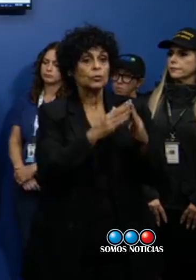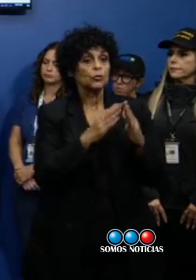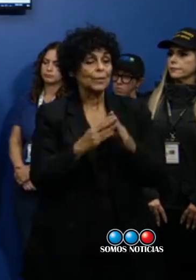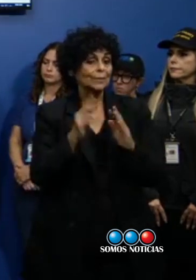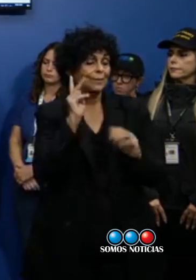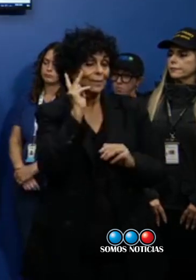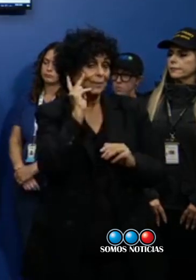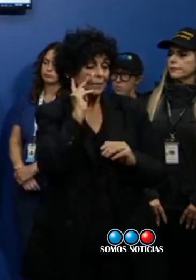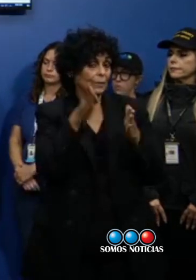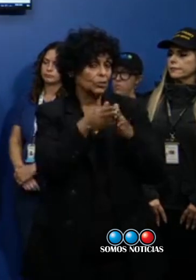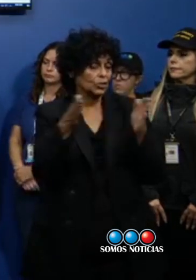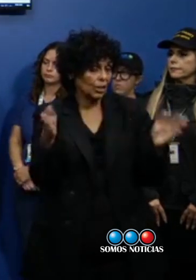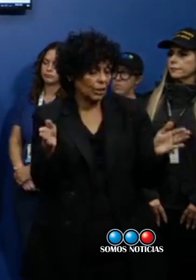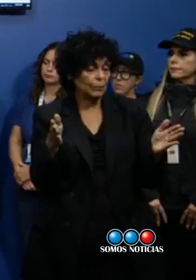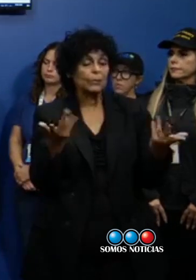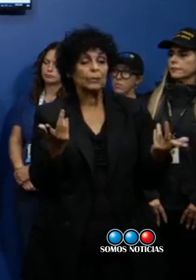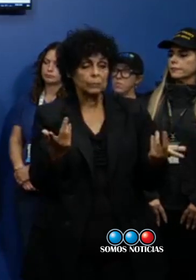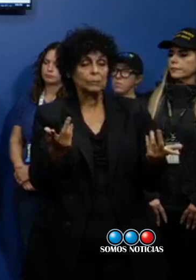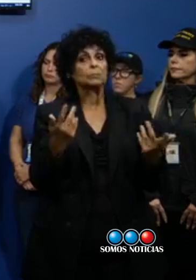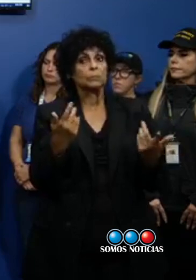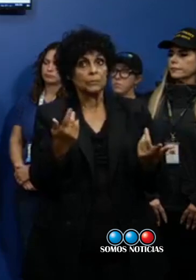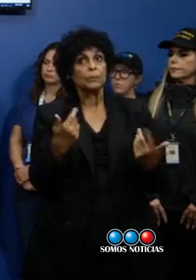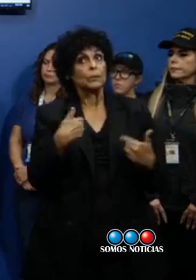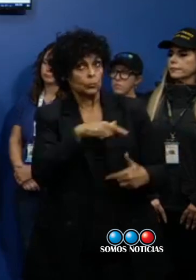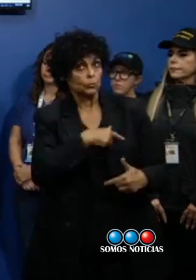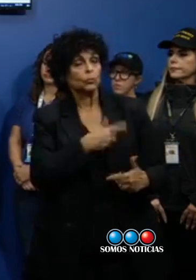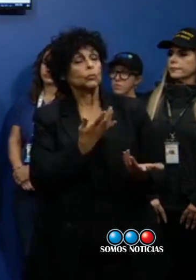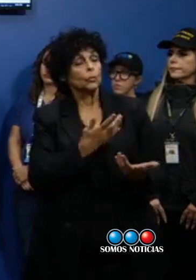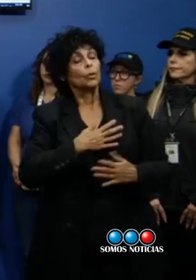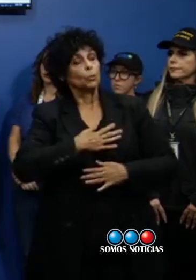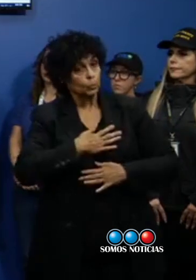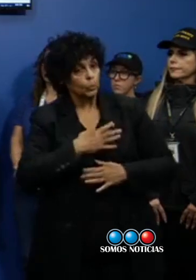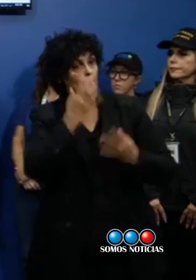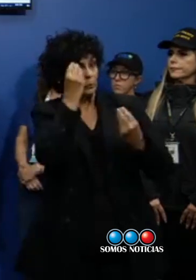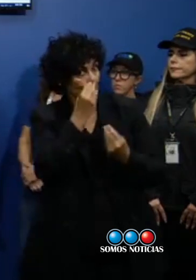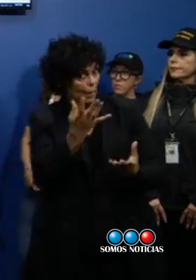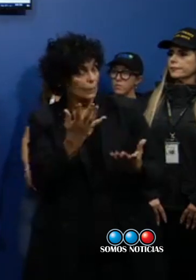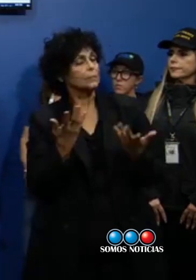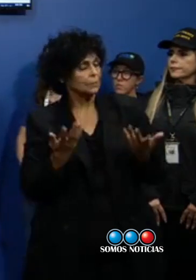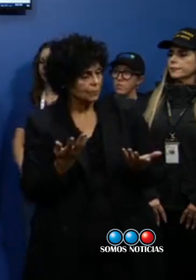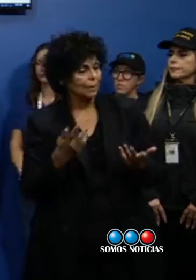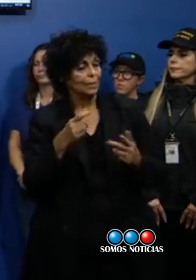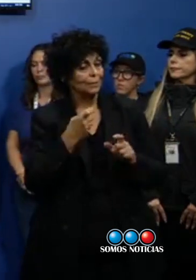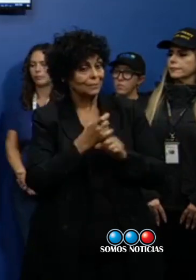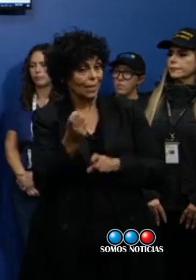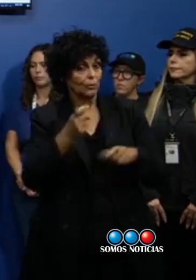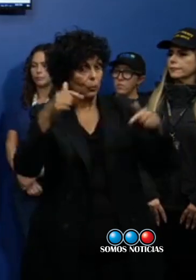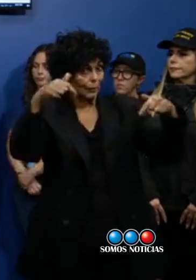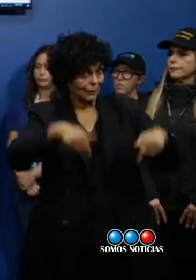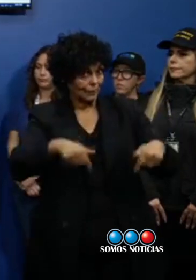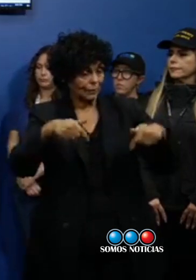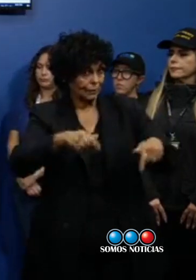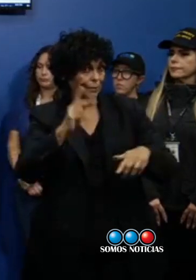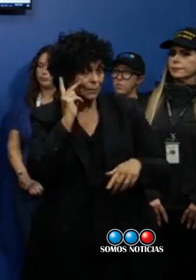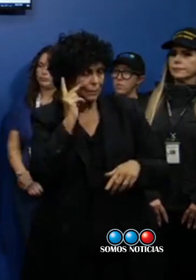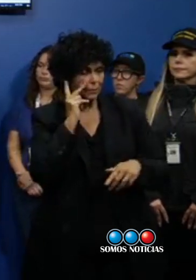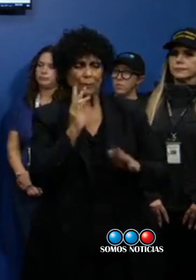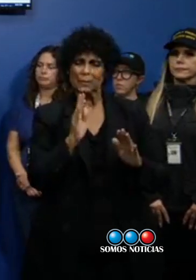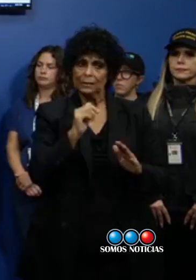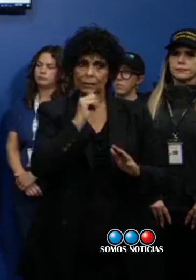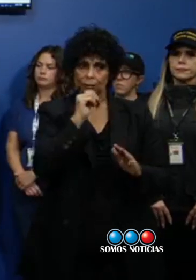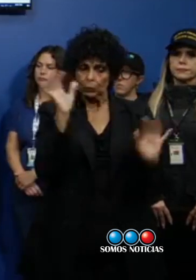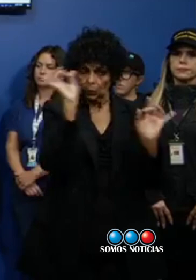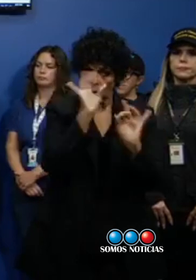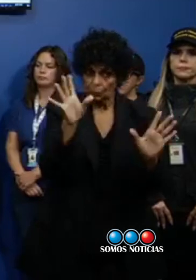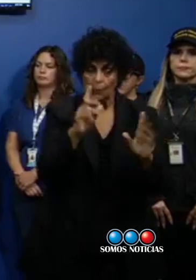kisimi en general nos alivia informar que el daño en la ciudad de kisimi Parece ser mínimo sin embargo esto